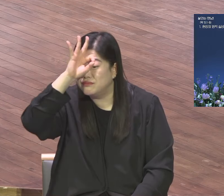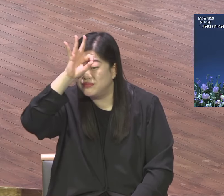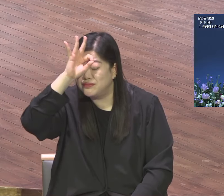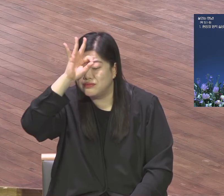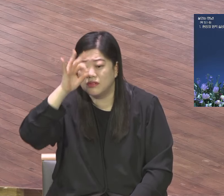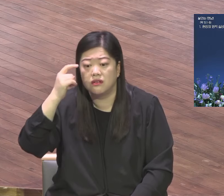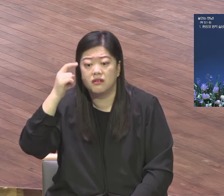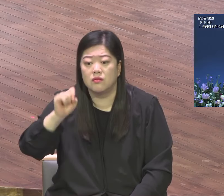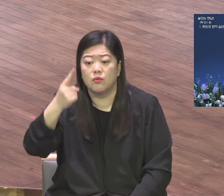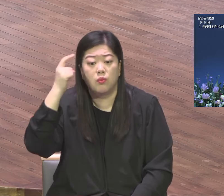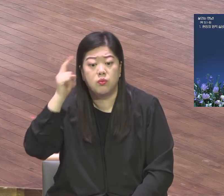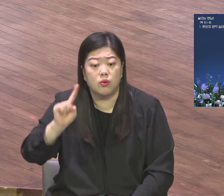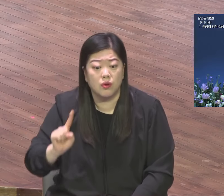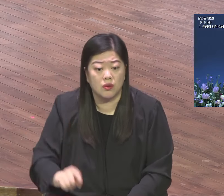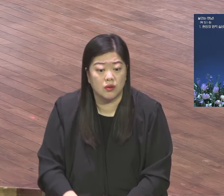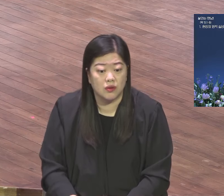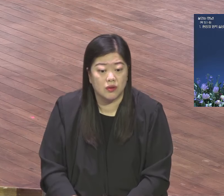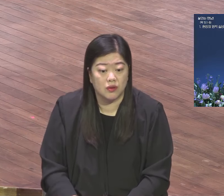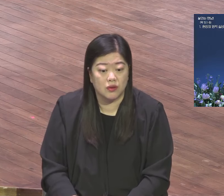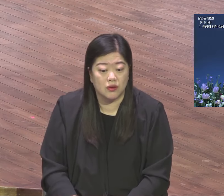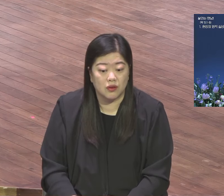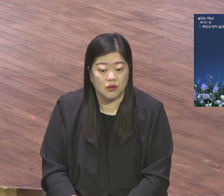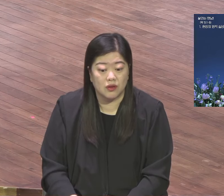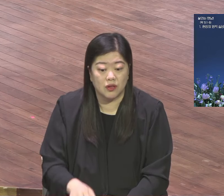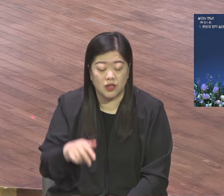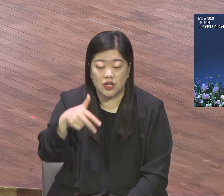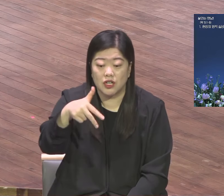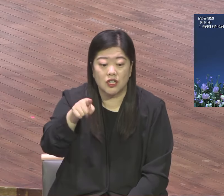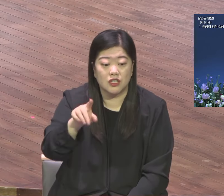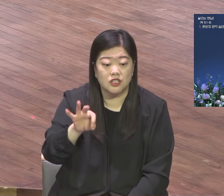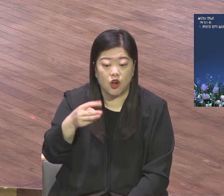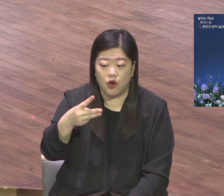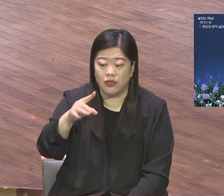철올인해가 한국 층과 부도나 봐 대한민국 부도내뿌잖아요.